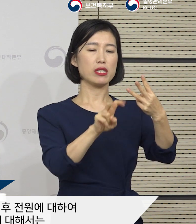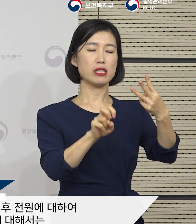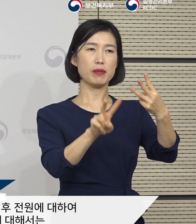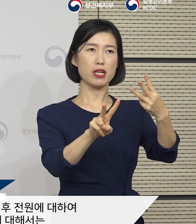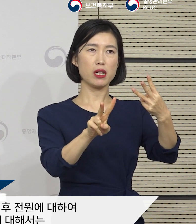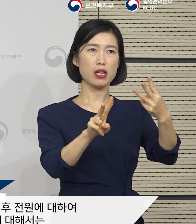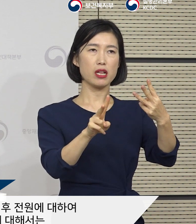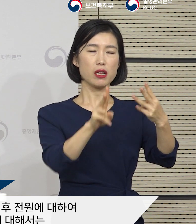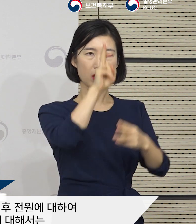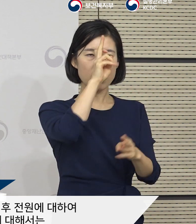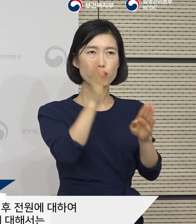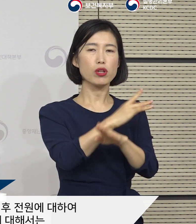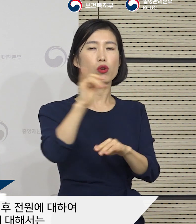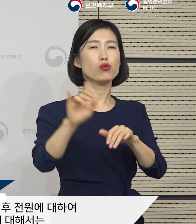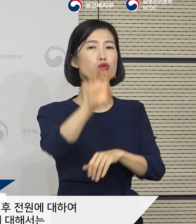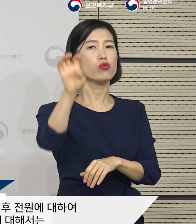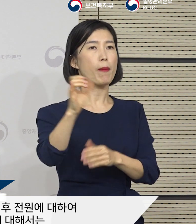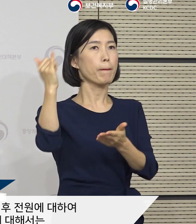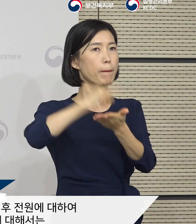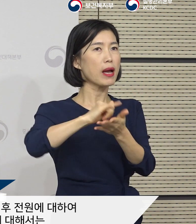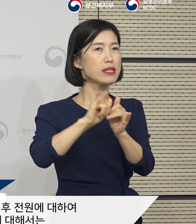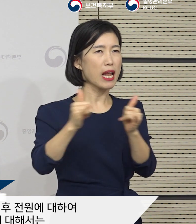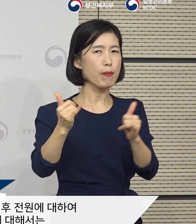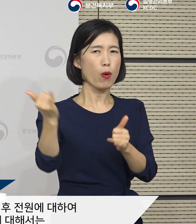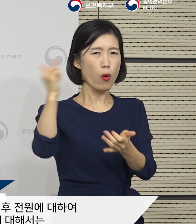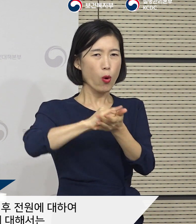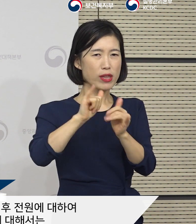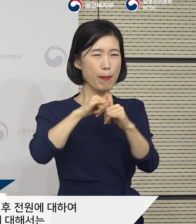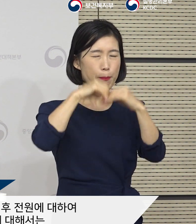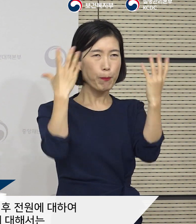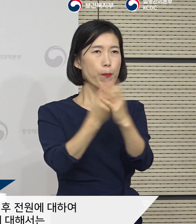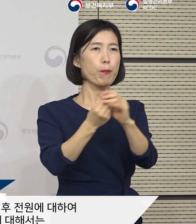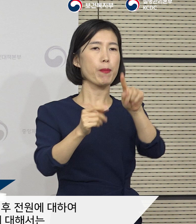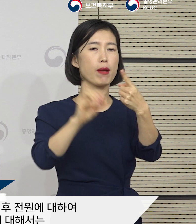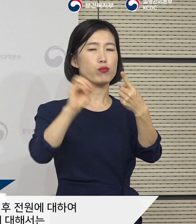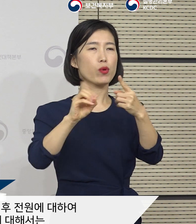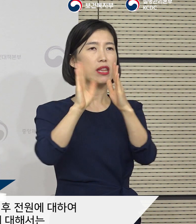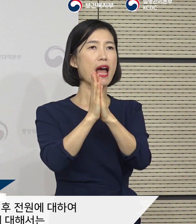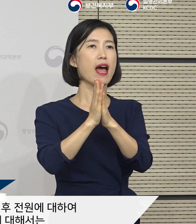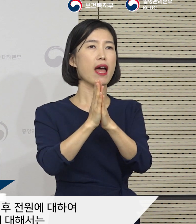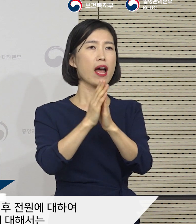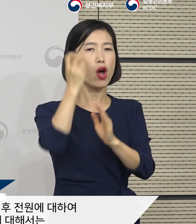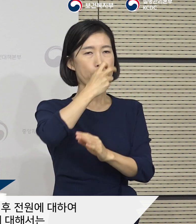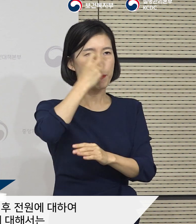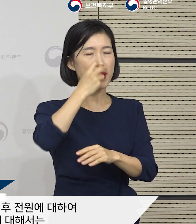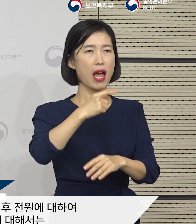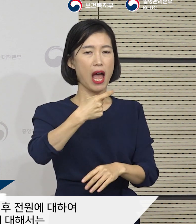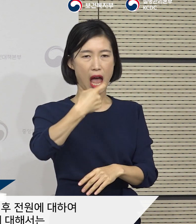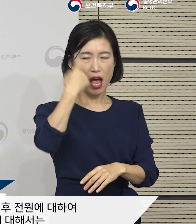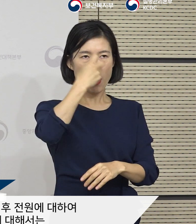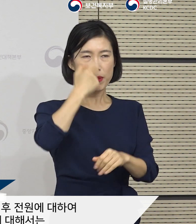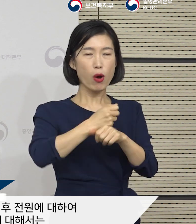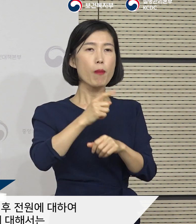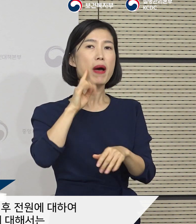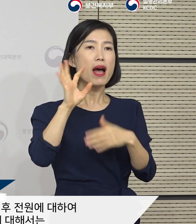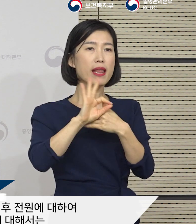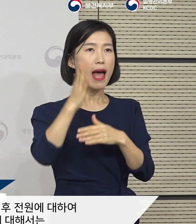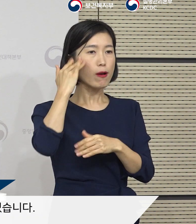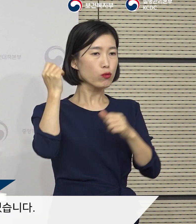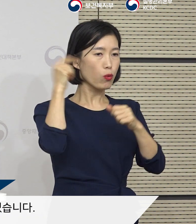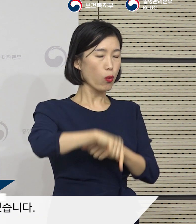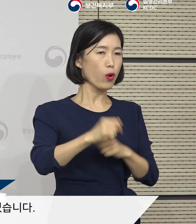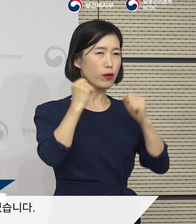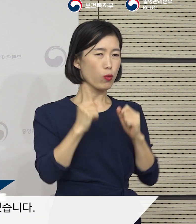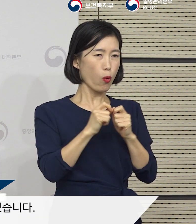0시부터 유럽발 입국자에 대해서는 입국 후 전원에 대하여 진단검사를 실시하고 특히 장기 체류 목적의 입국에